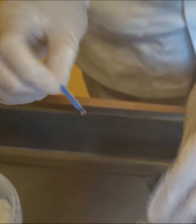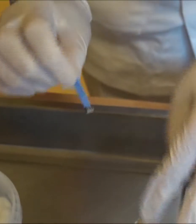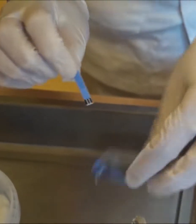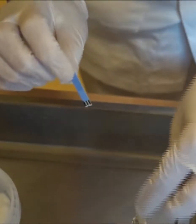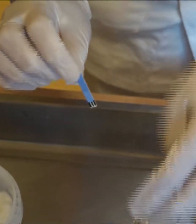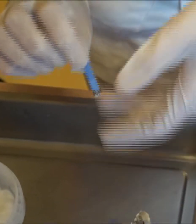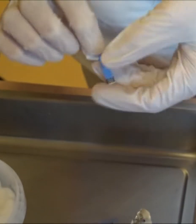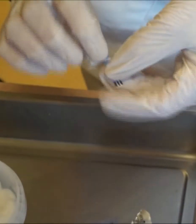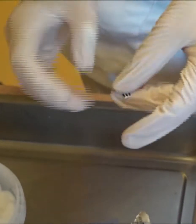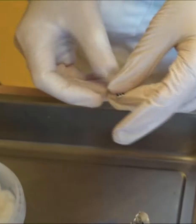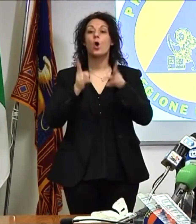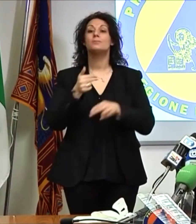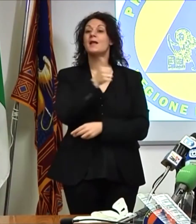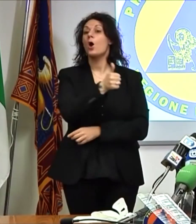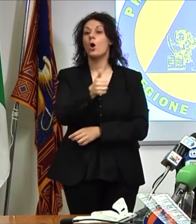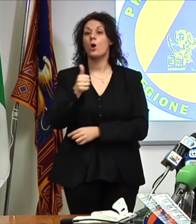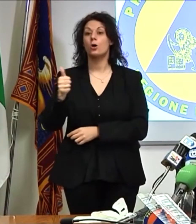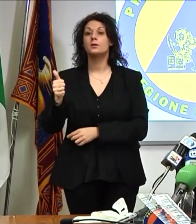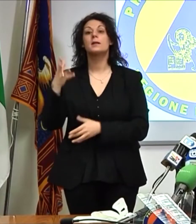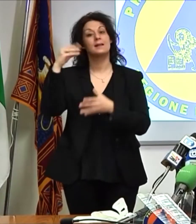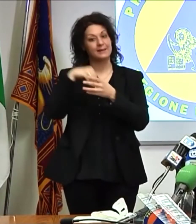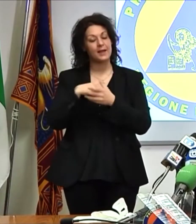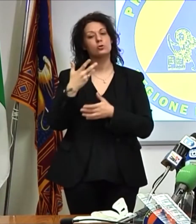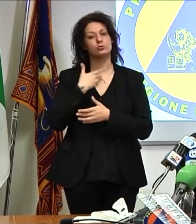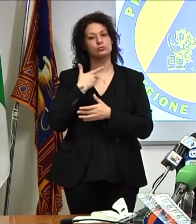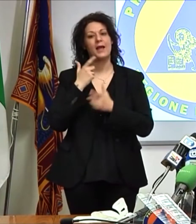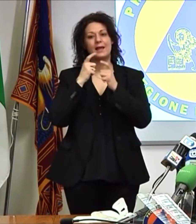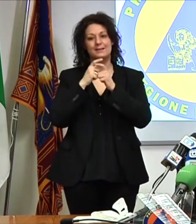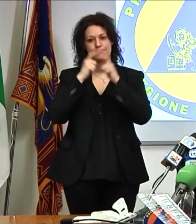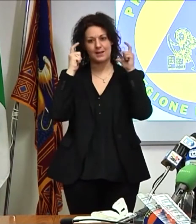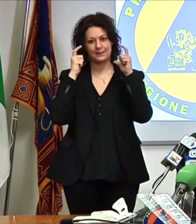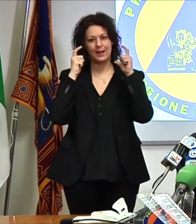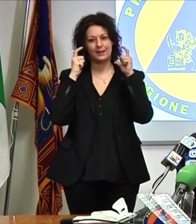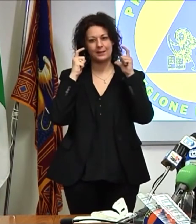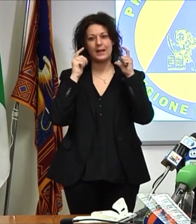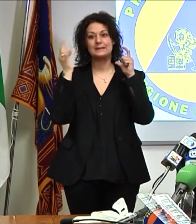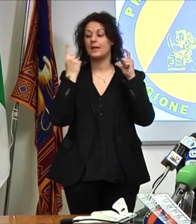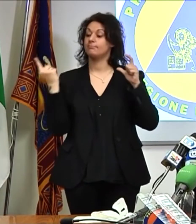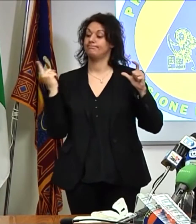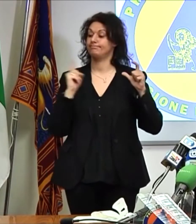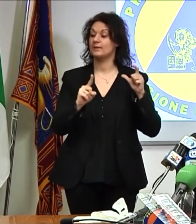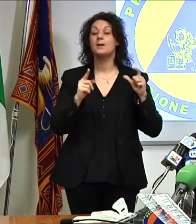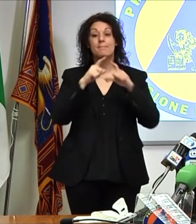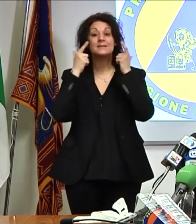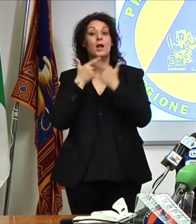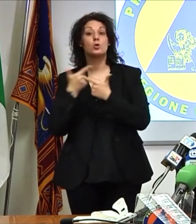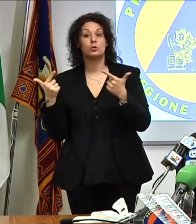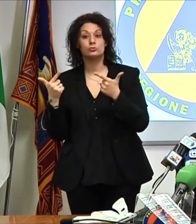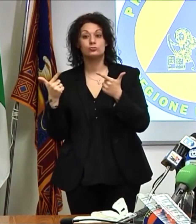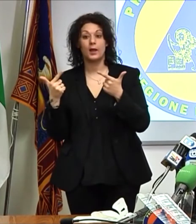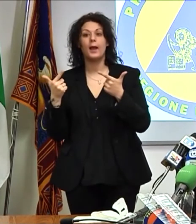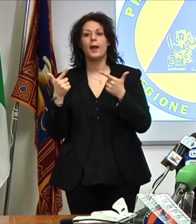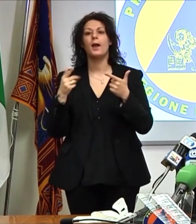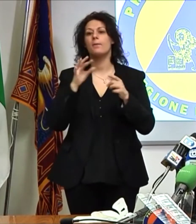Ogni singolo ospedale sarà dotato di mascherine per i visitatori, se non arrivano con la mascherina da casa, e sono le mascherine che ci